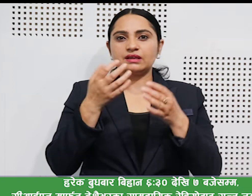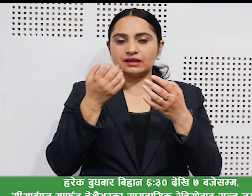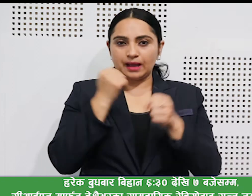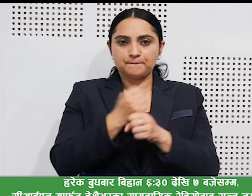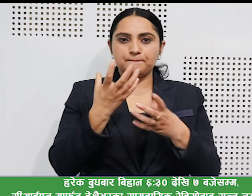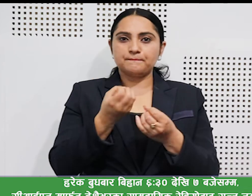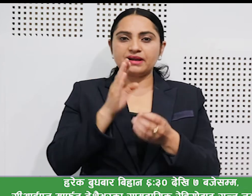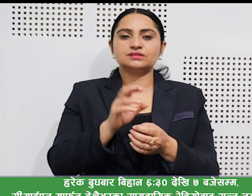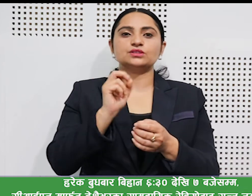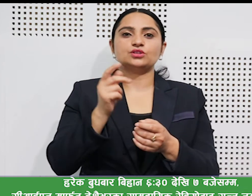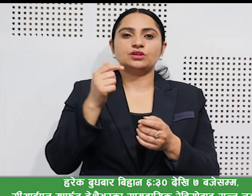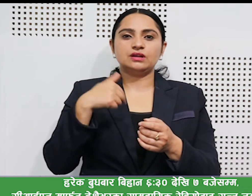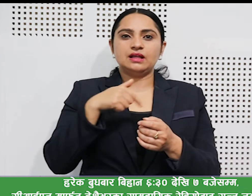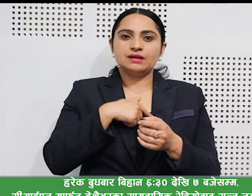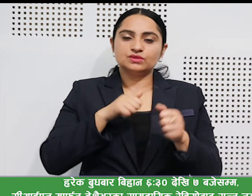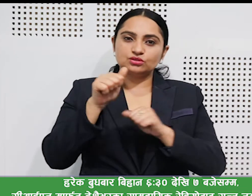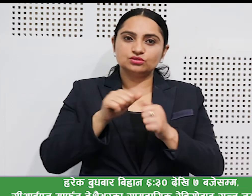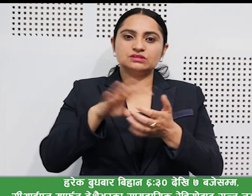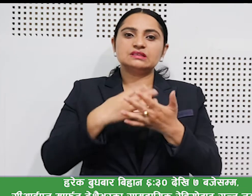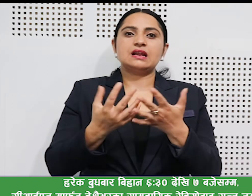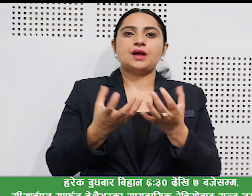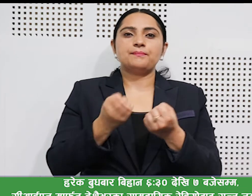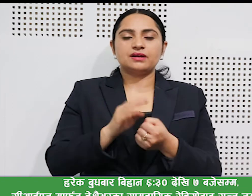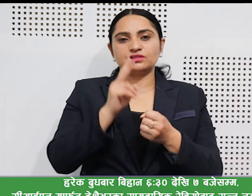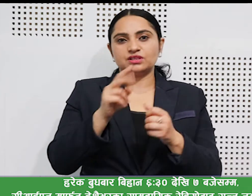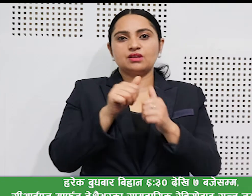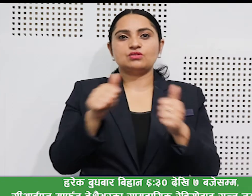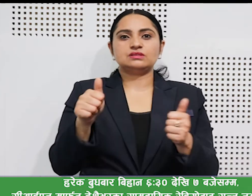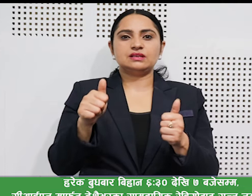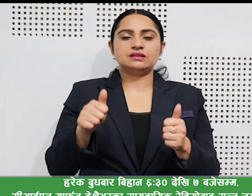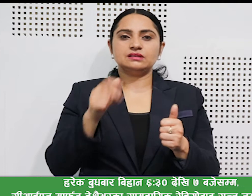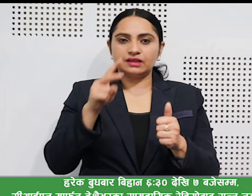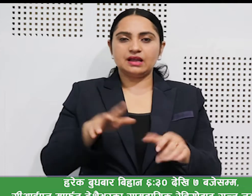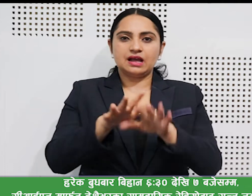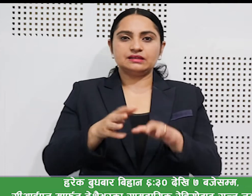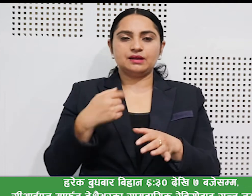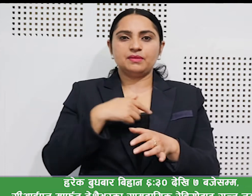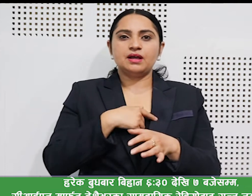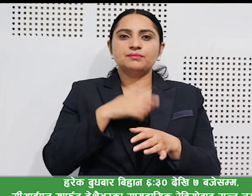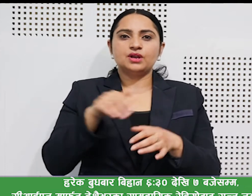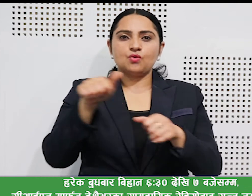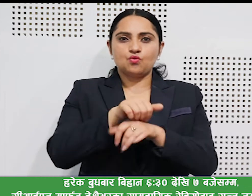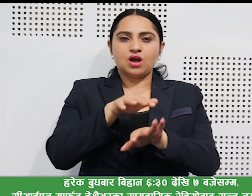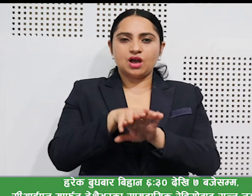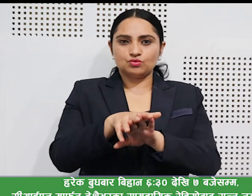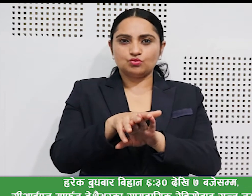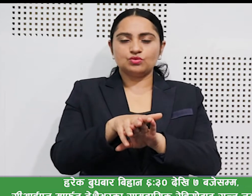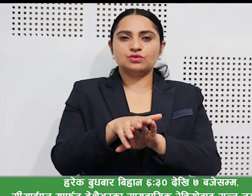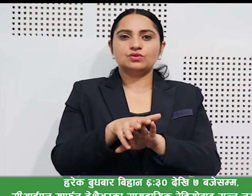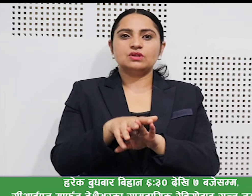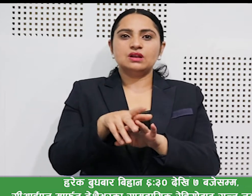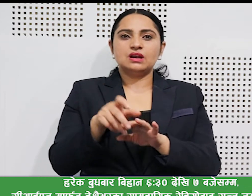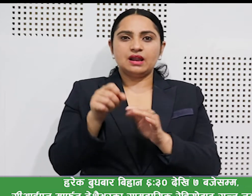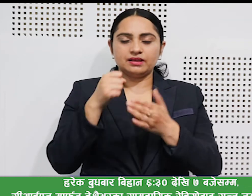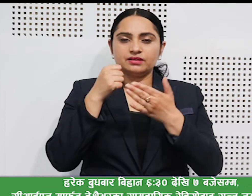बाँकी छ, तर अहिले हामीसँग जे जति तथ्याङ्कहरू उपलब्ध छन् त्यो तथ्याङ्कको आधारमा चाहिँ उहाँहरूको स्पेसल निडलाई फुलफिल गर्ने गरी